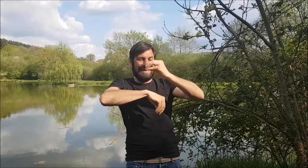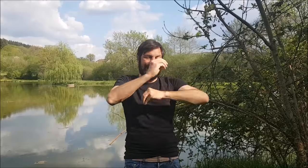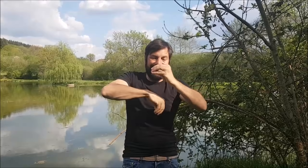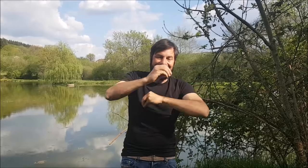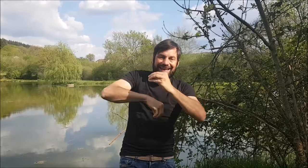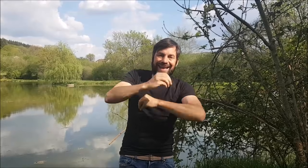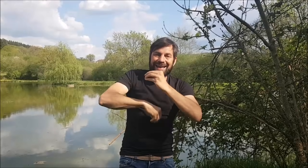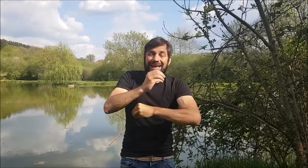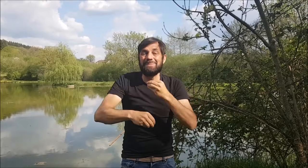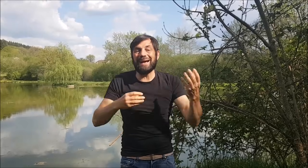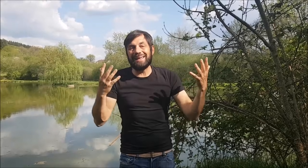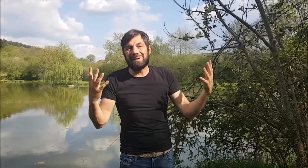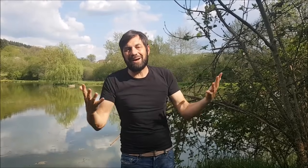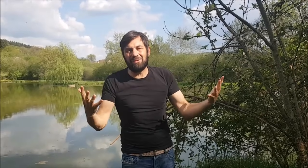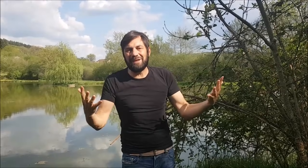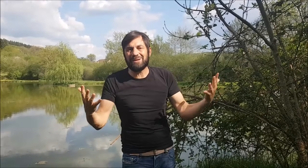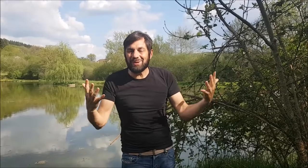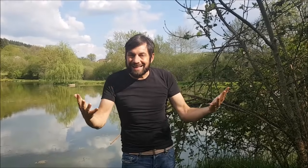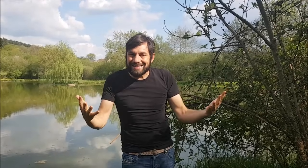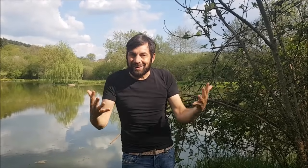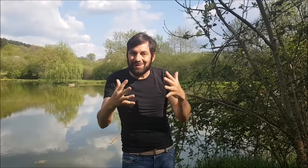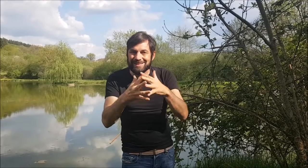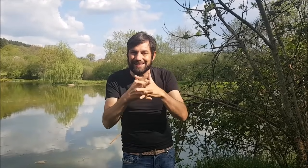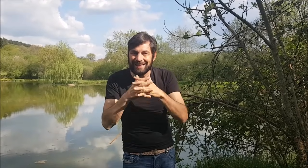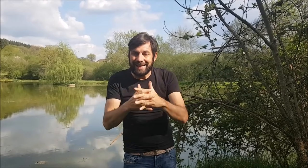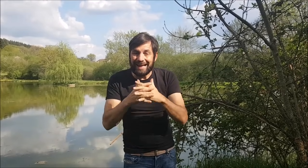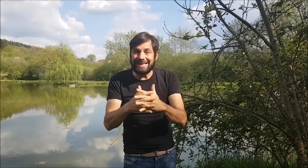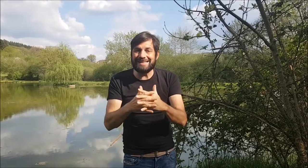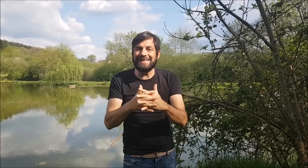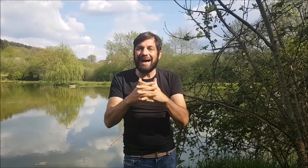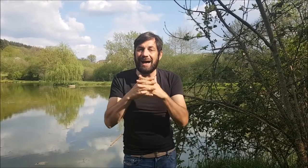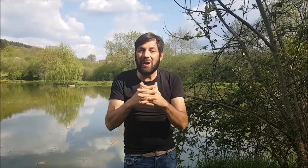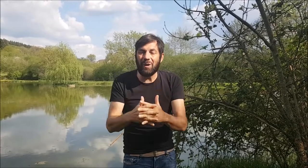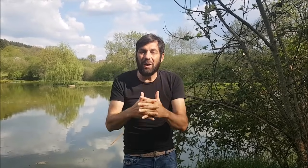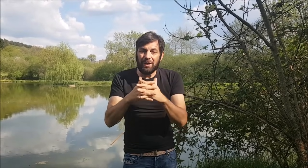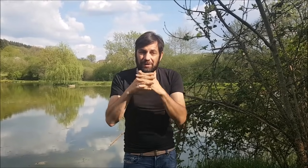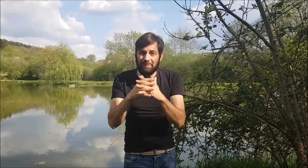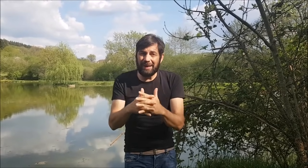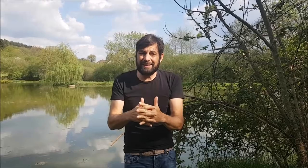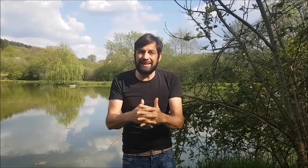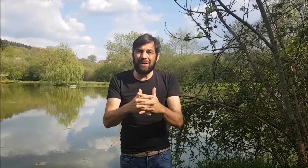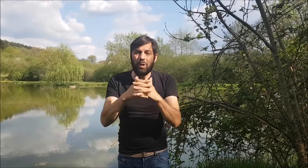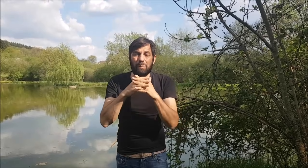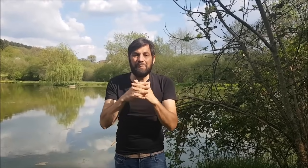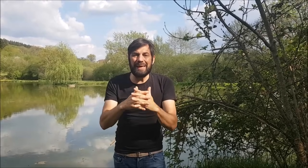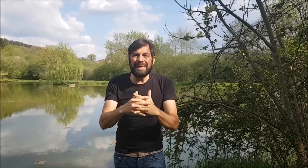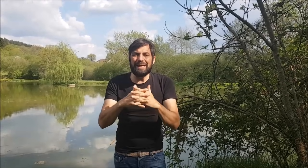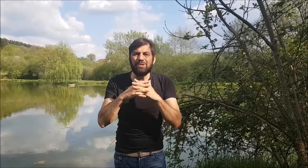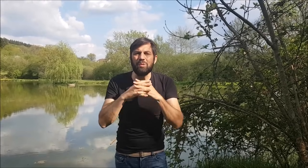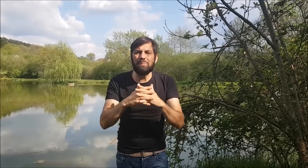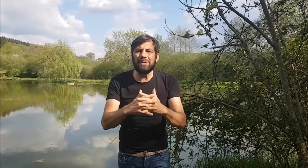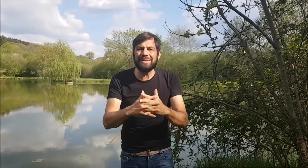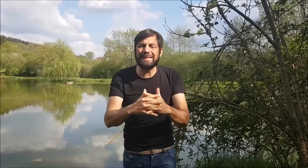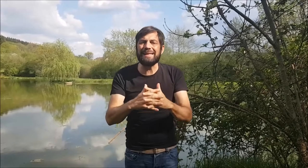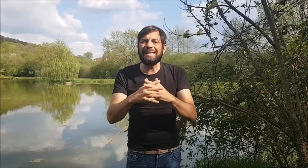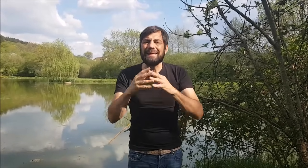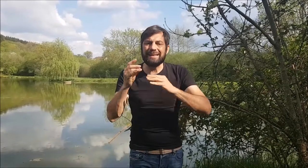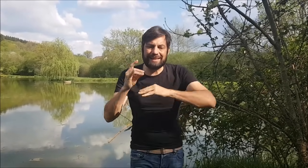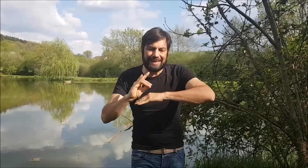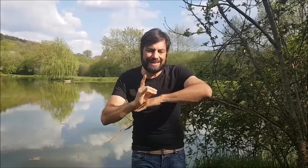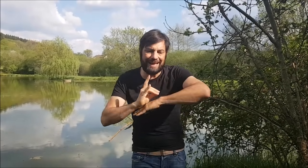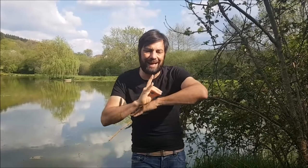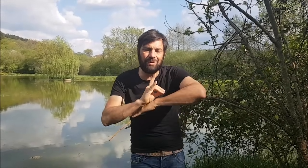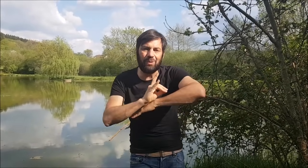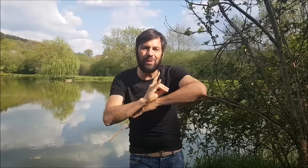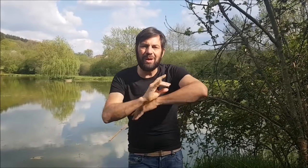sens. Eh bien, les mains ont fait connaissance, elle décide alors de partir au pays du petit